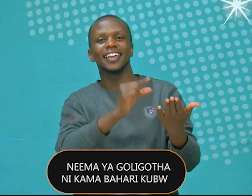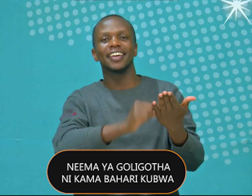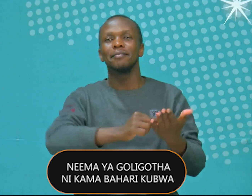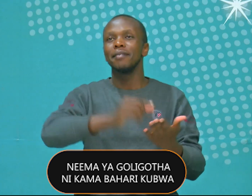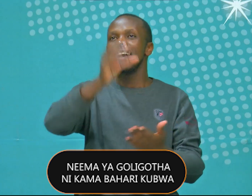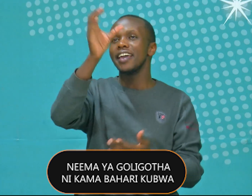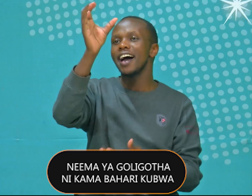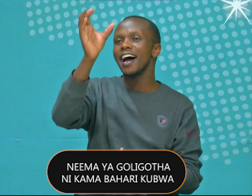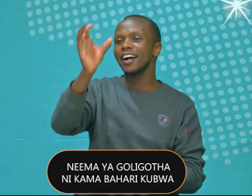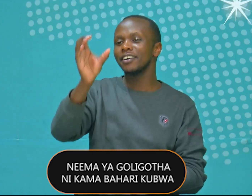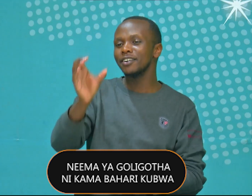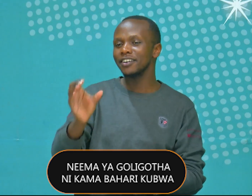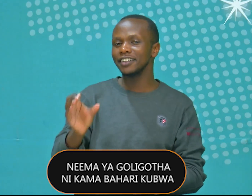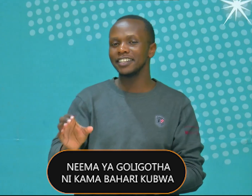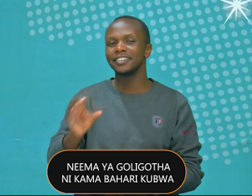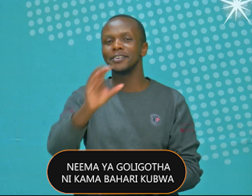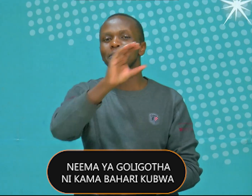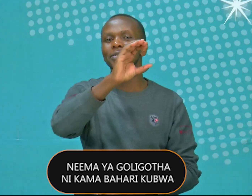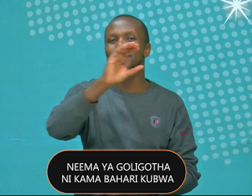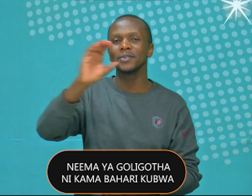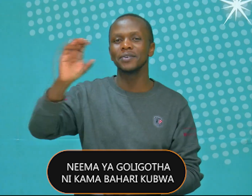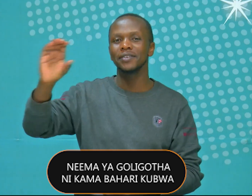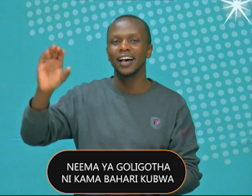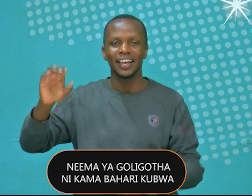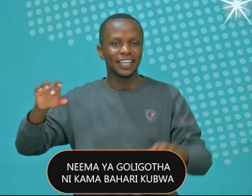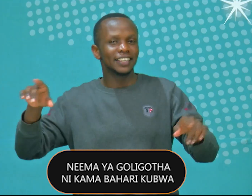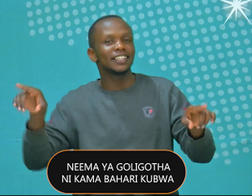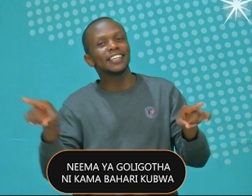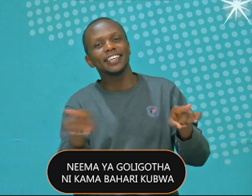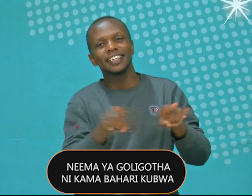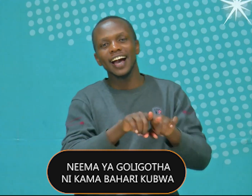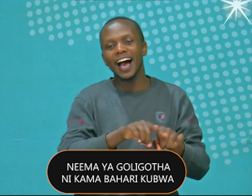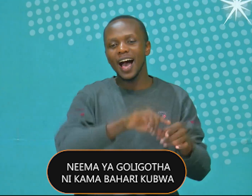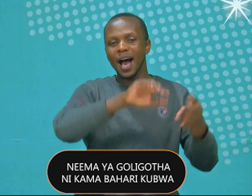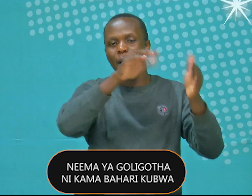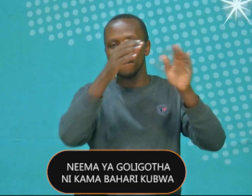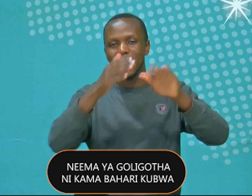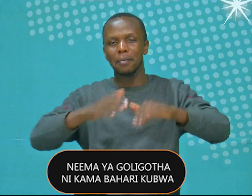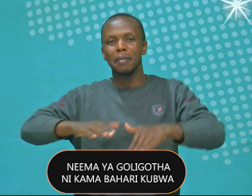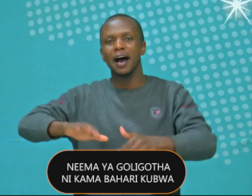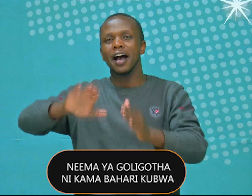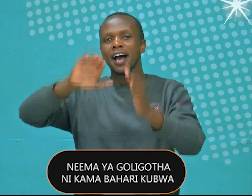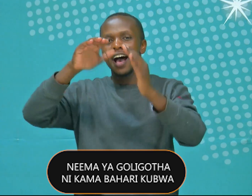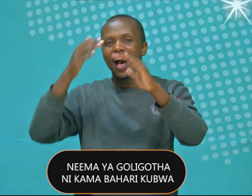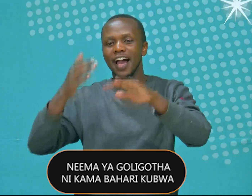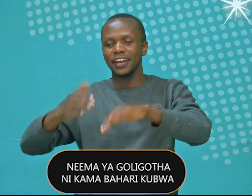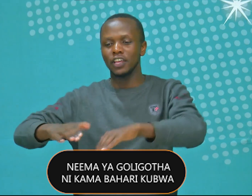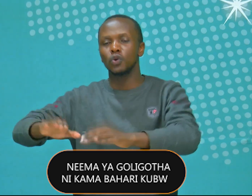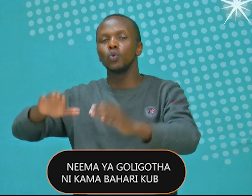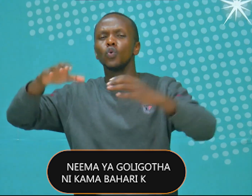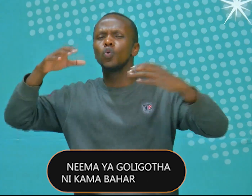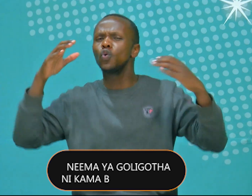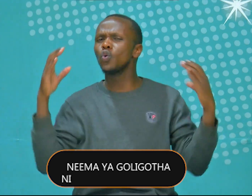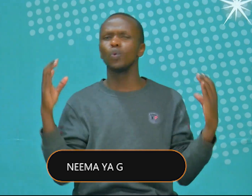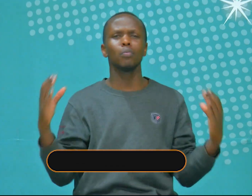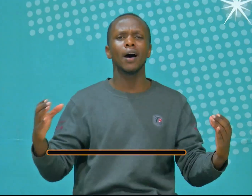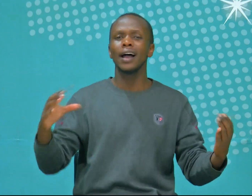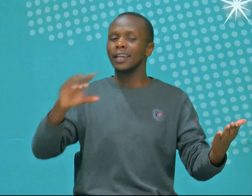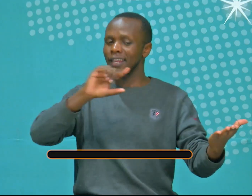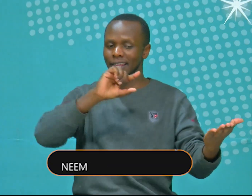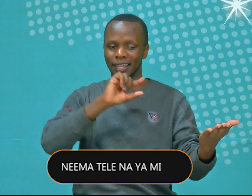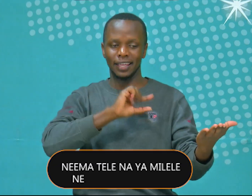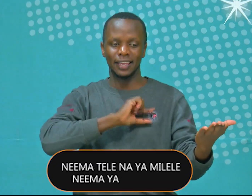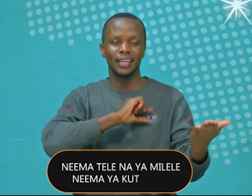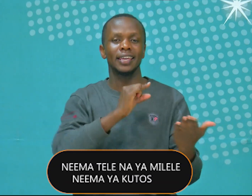Neema ya Golgota ni kama bahari kubwa.